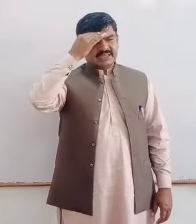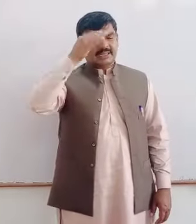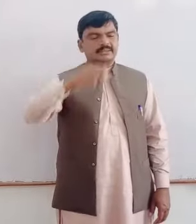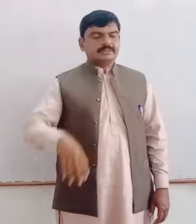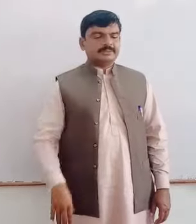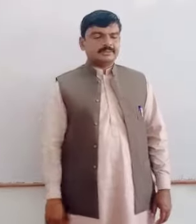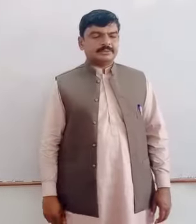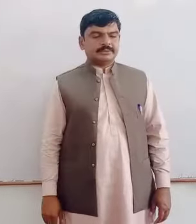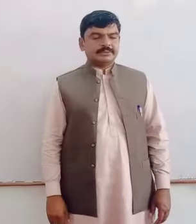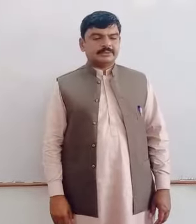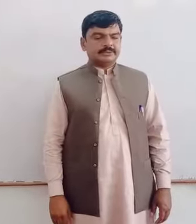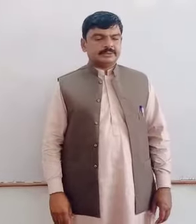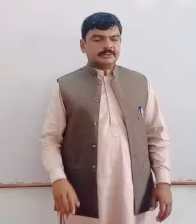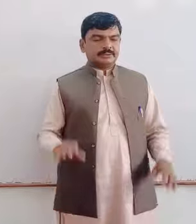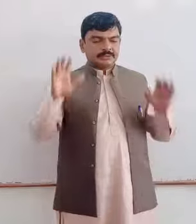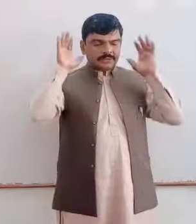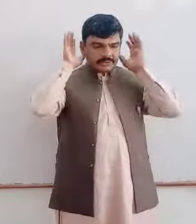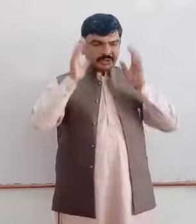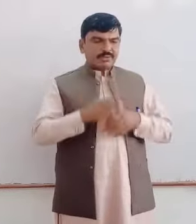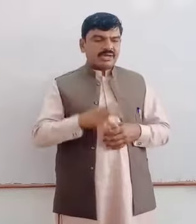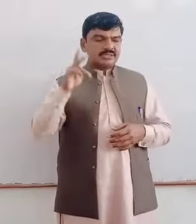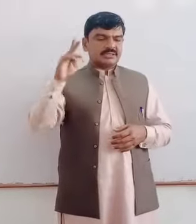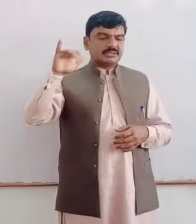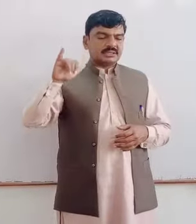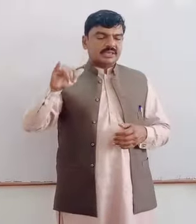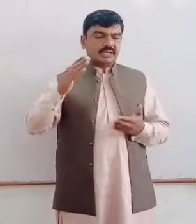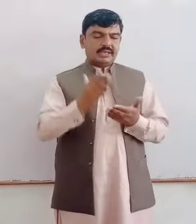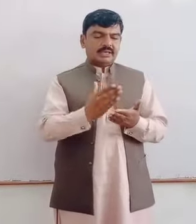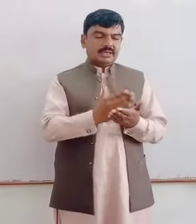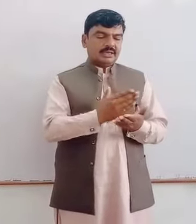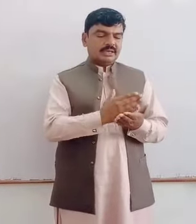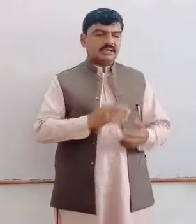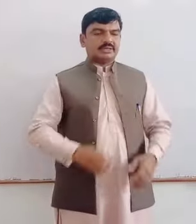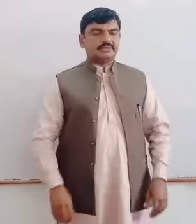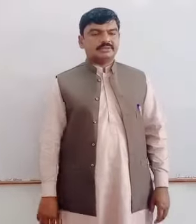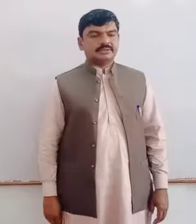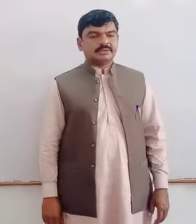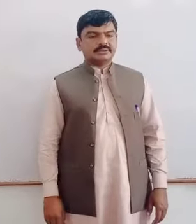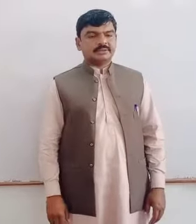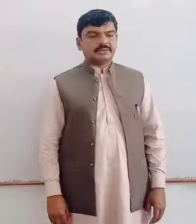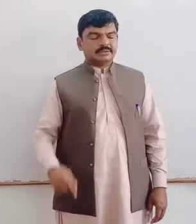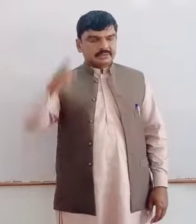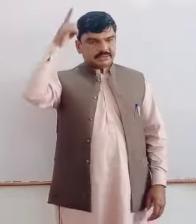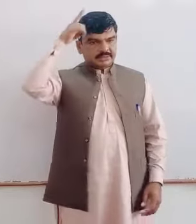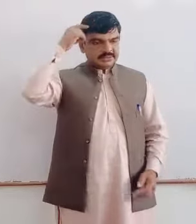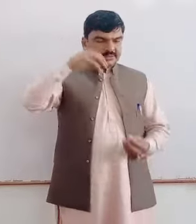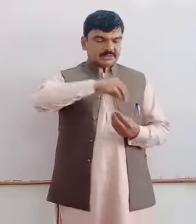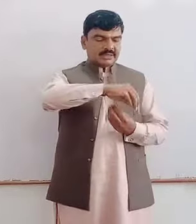मसला, नमाज के अरकान, नमाज के अरकान, खाना काबा,